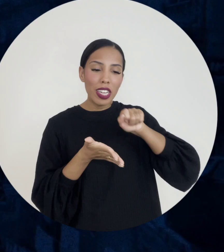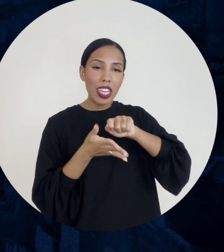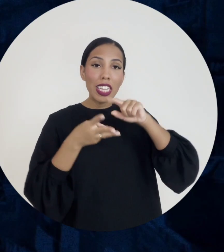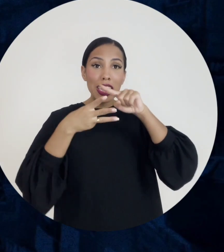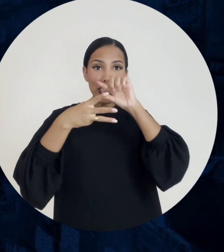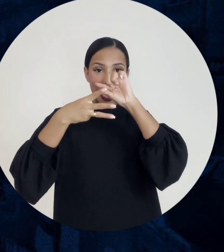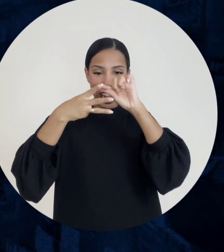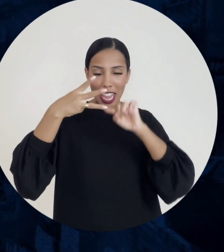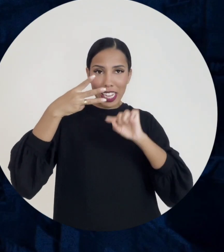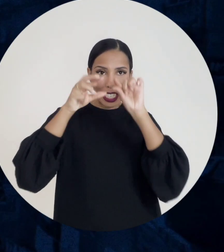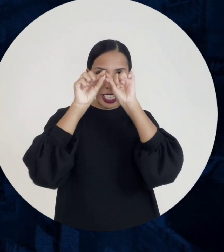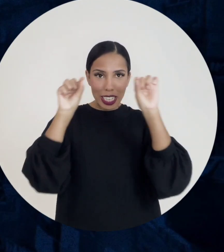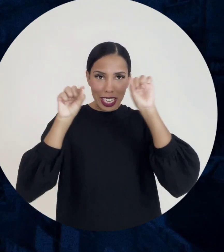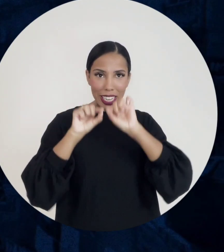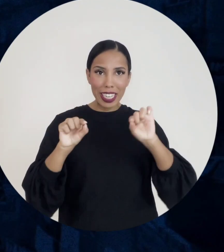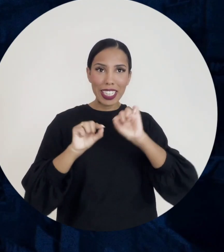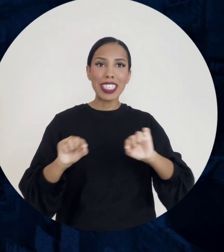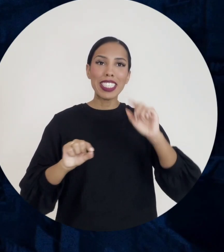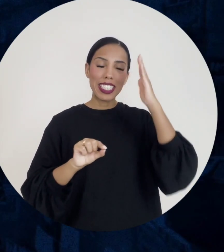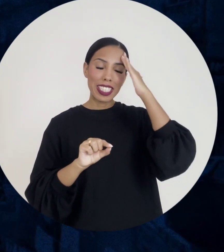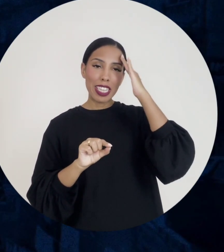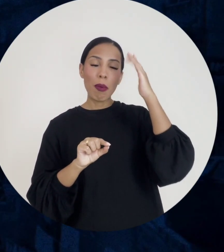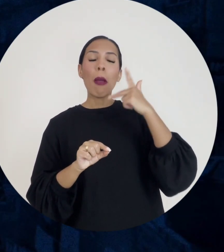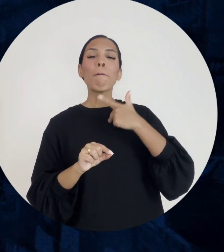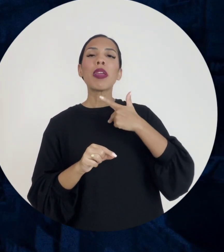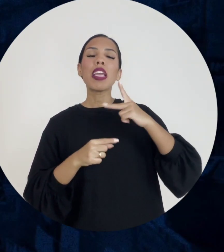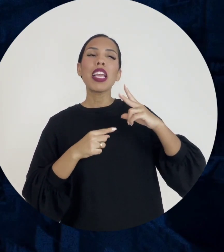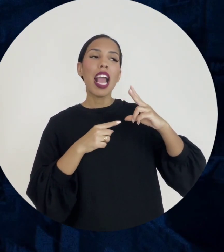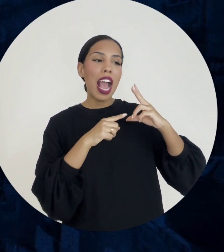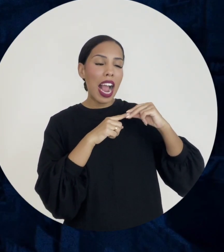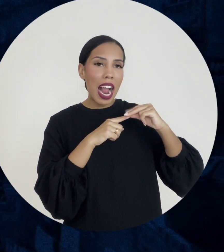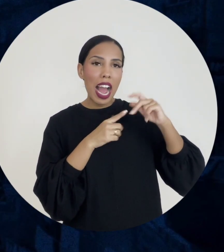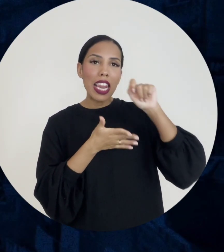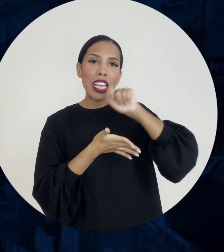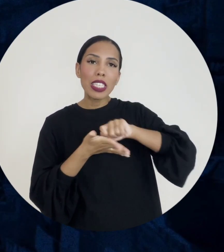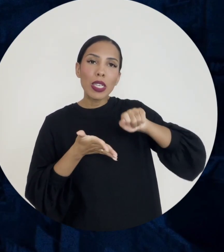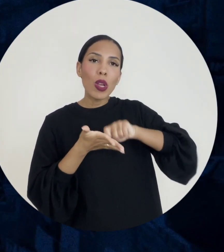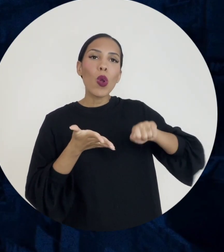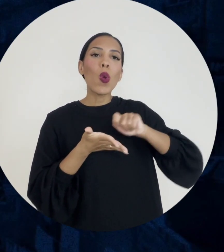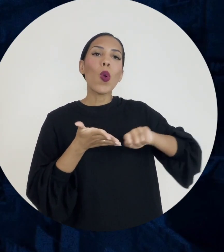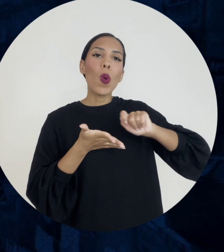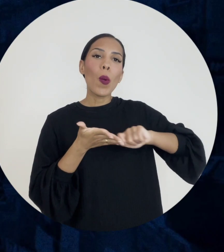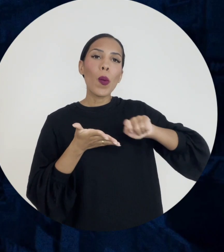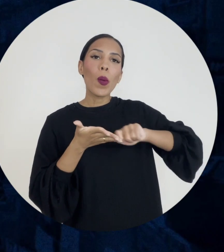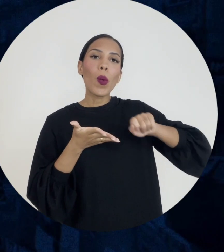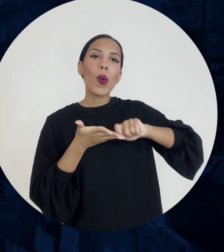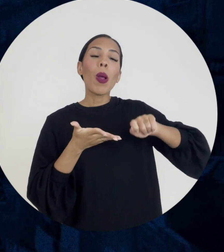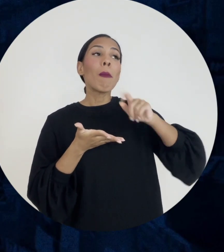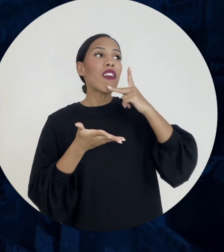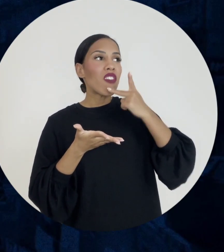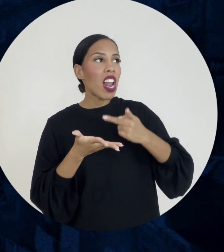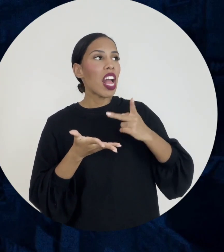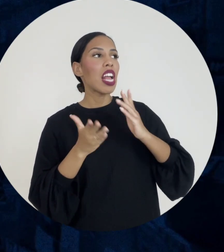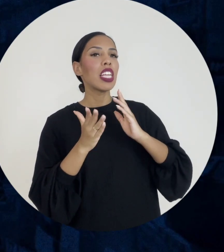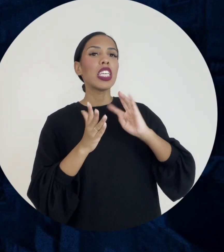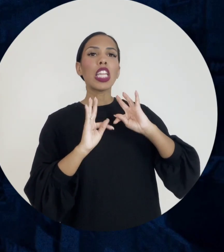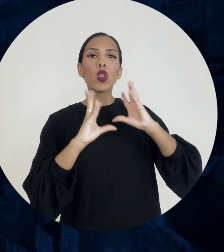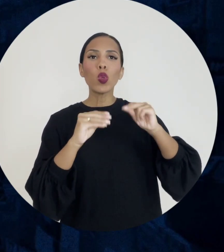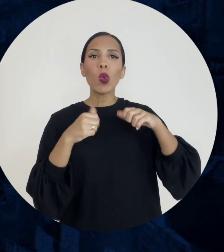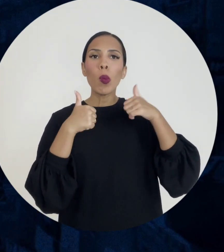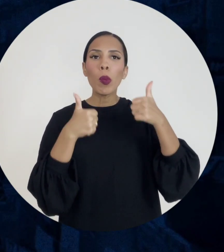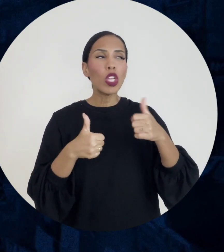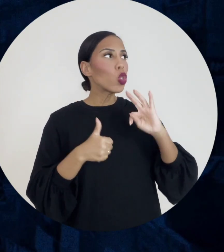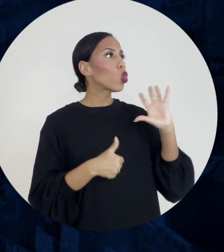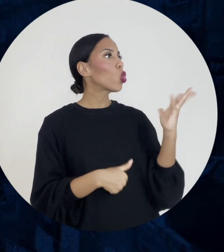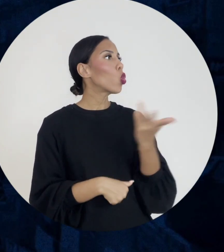minhas notícias, que até o momento são boas. Tá todo mundo com saúde. Como é que vocês estão? Espero que estejam bem. Olha,